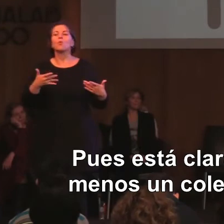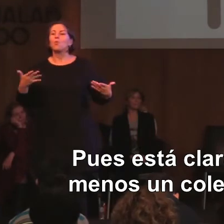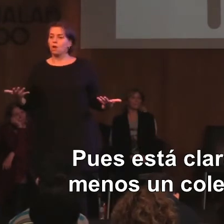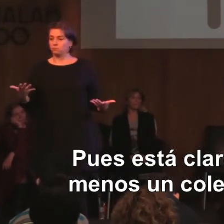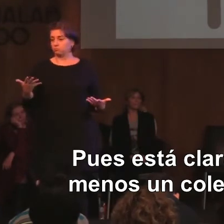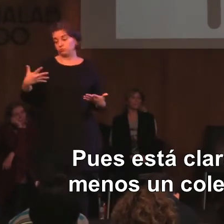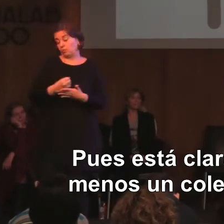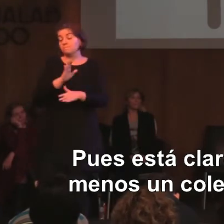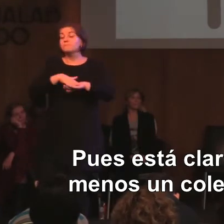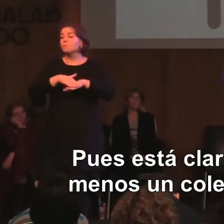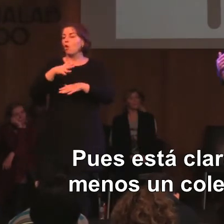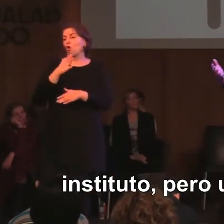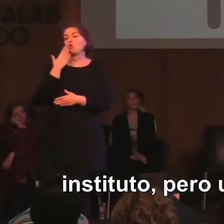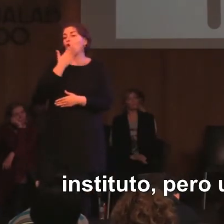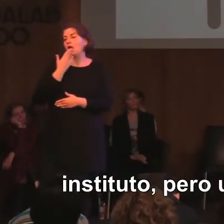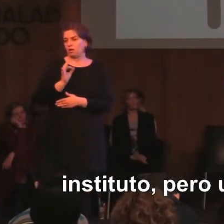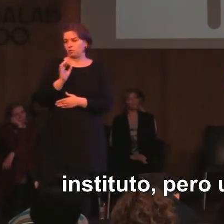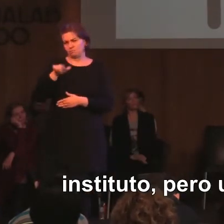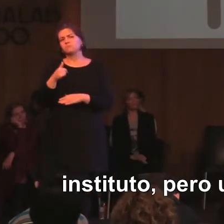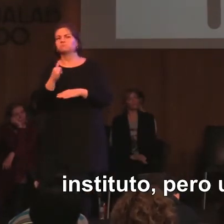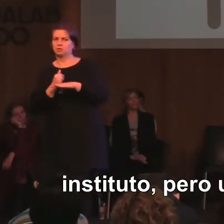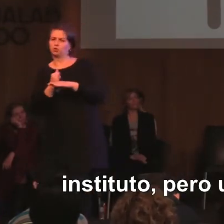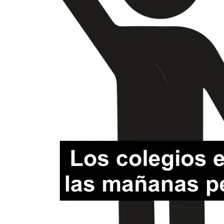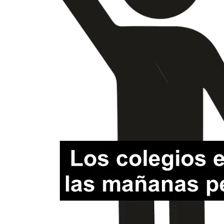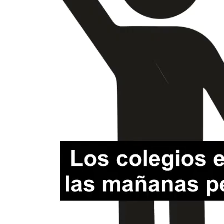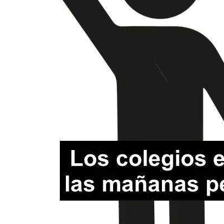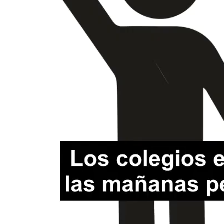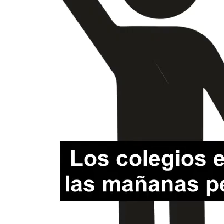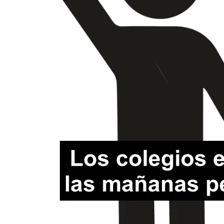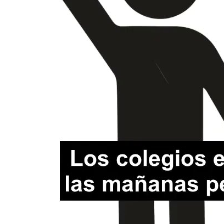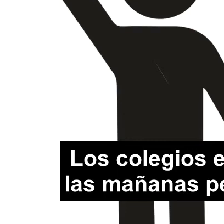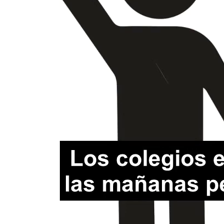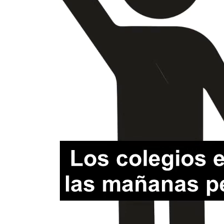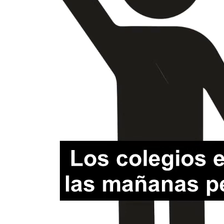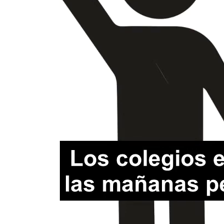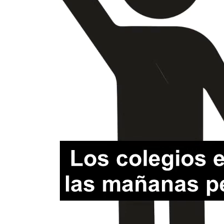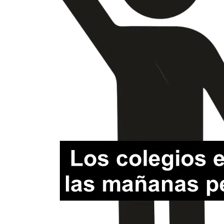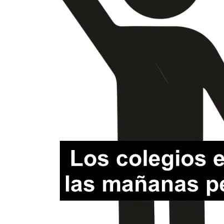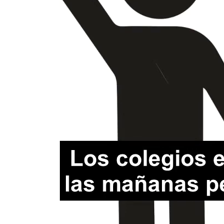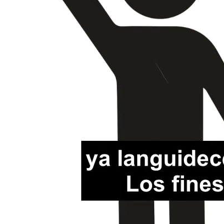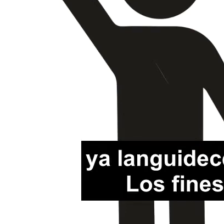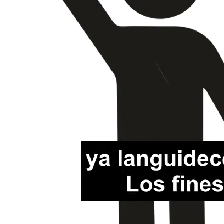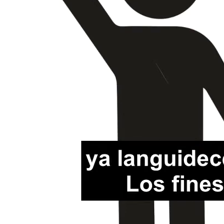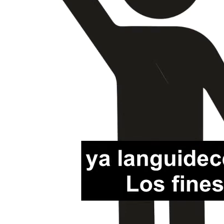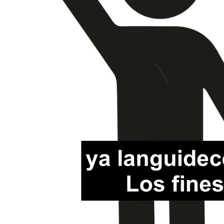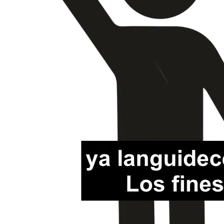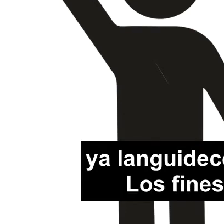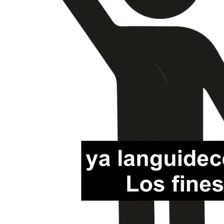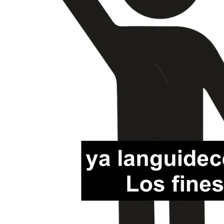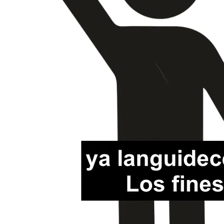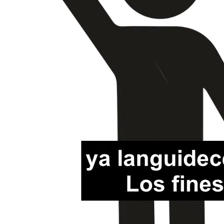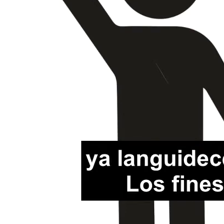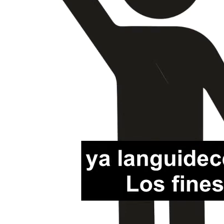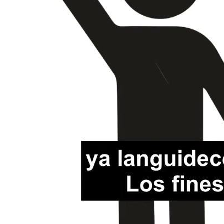colegio o también un instituto pero un colegio seguro los colegios están abiertos por las mañanas pero por las tardes ya languidecen poco a